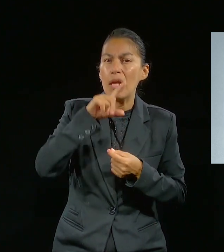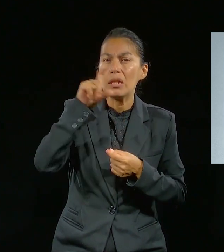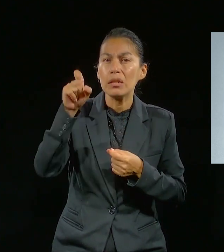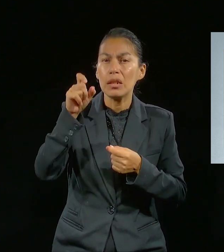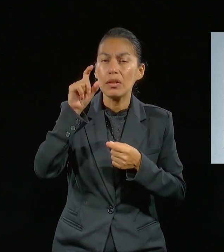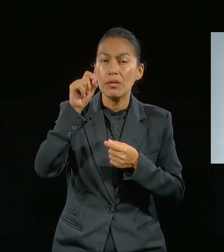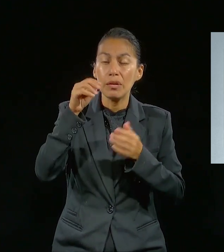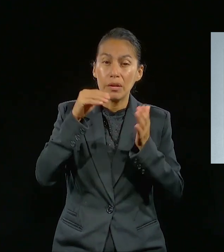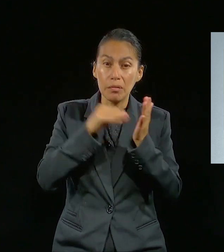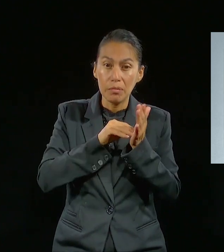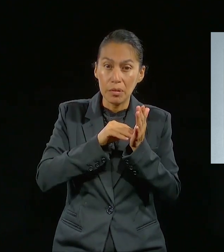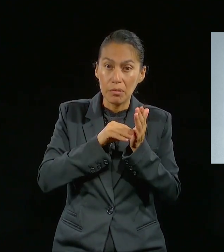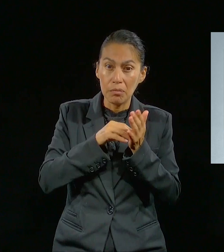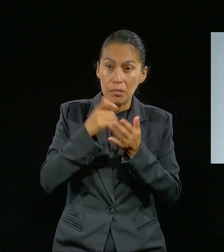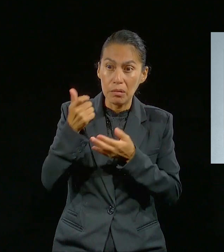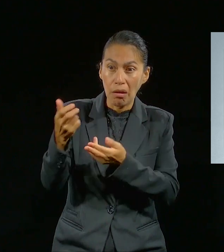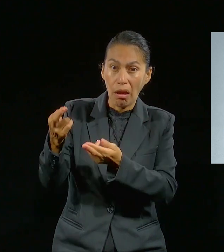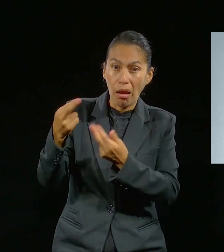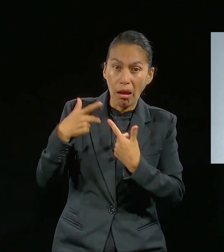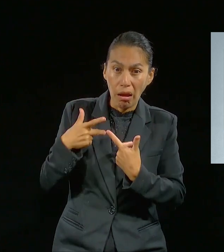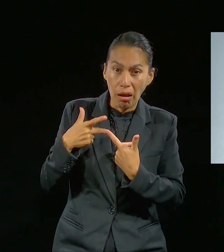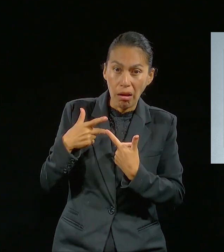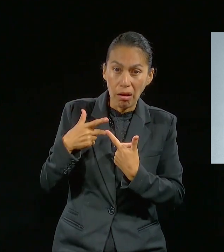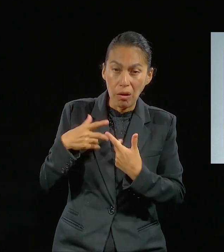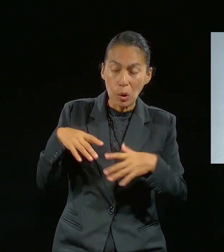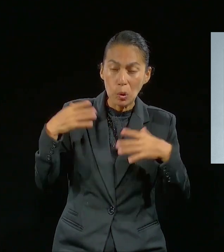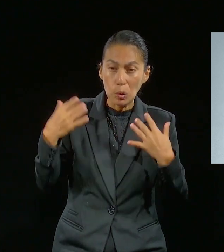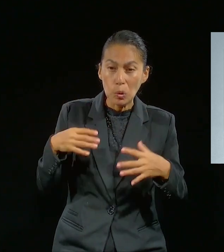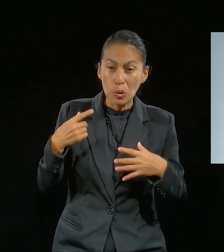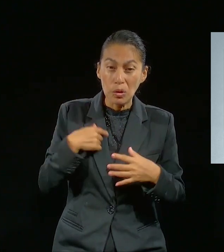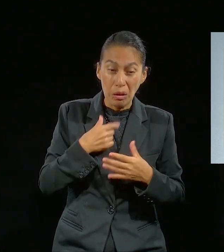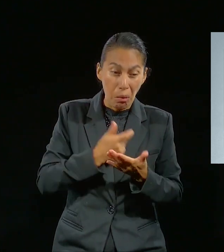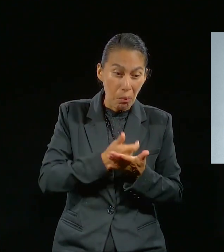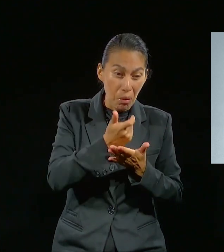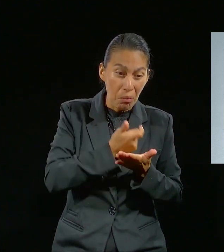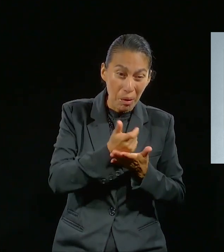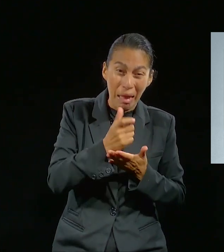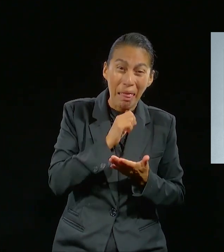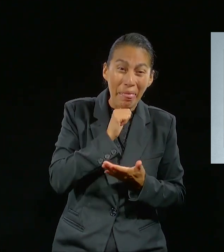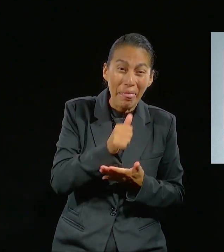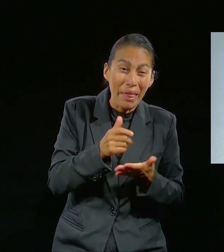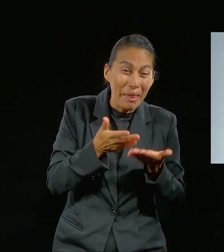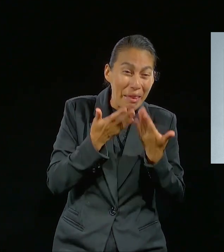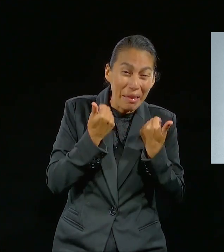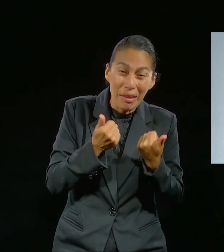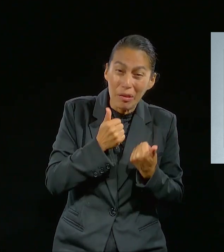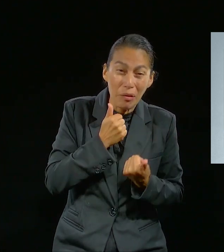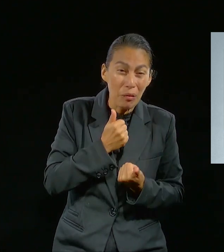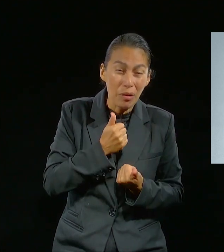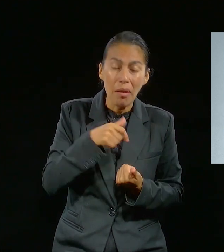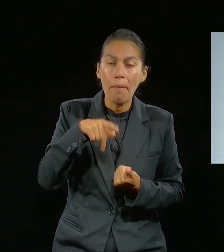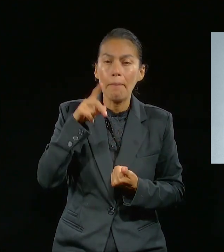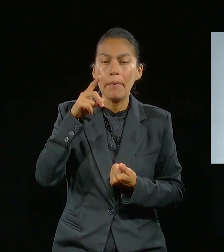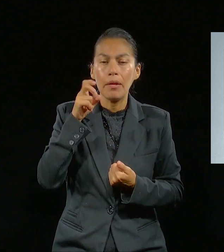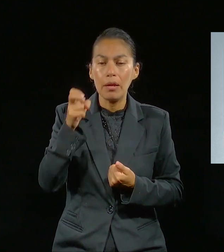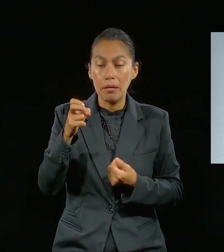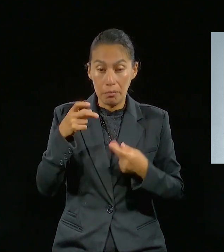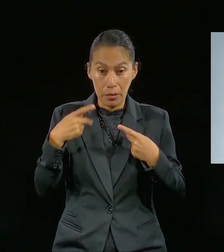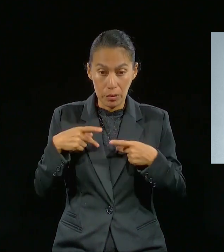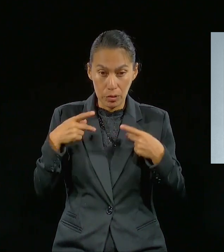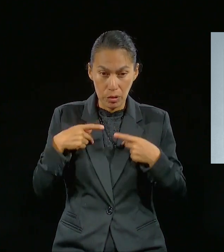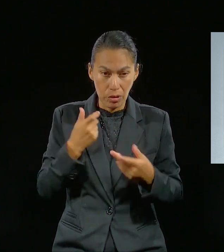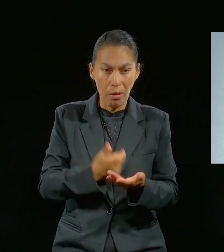todo el amén. semestre. Gracias, Señor. Le digo, ya viste. No teníamos nada para pagar ahorita este mes. Y alguien, una balba, un Dios